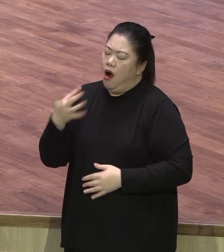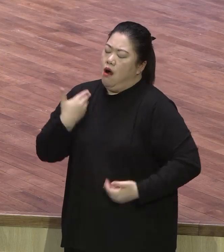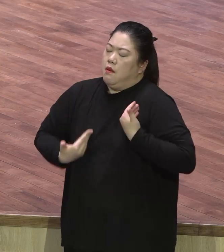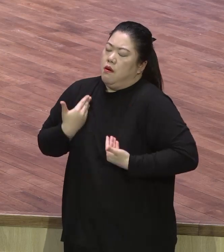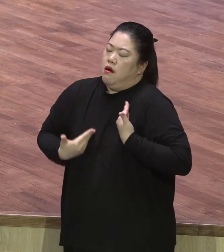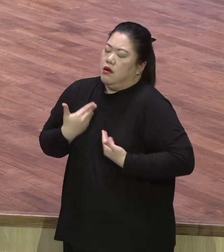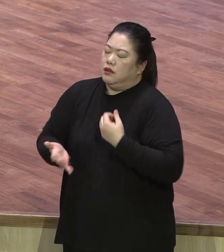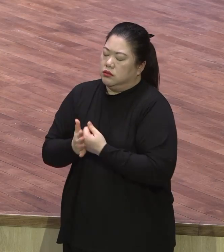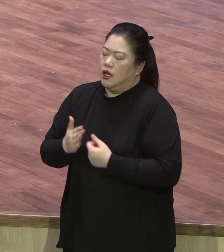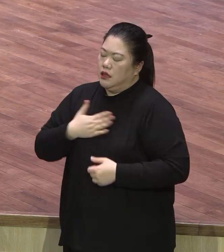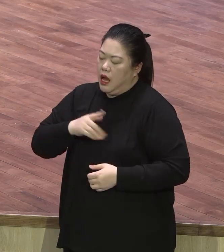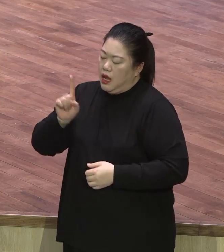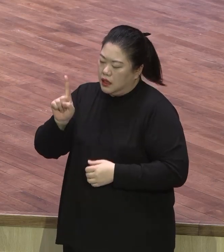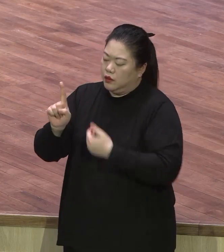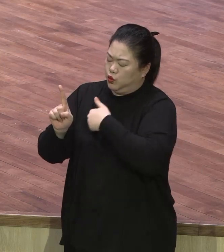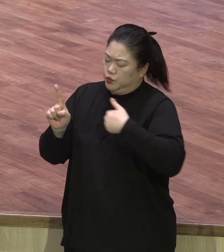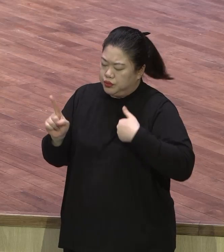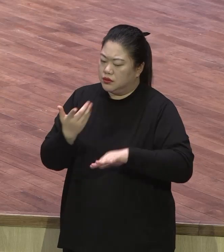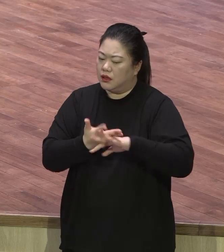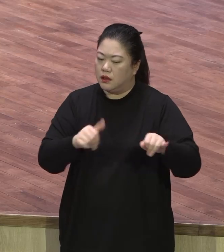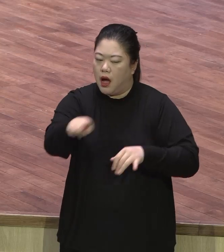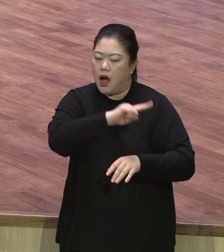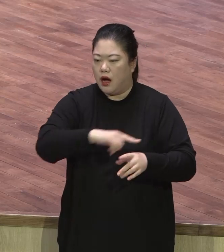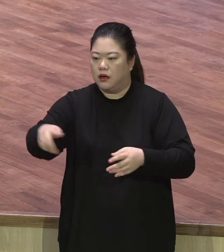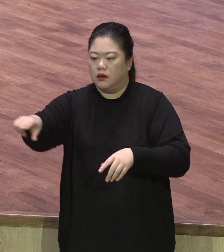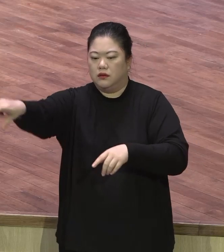그러니까 힘들게 사는 거예요